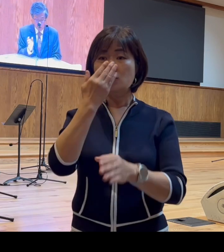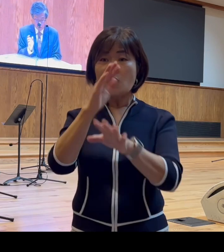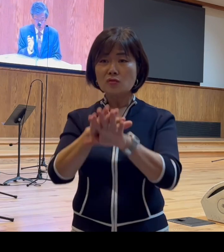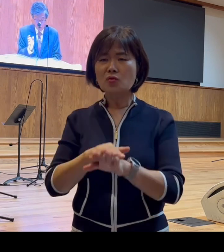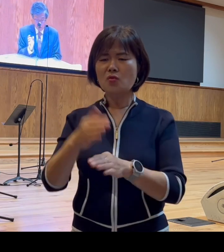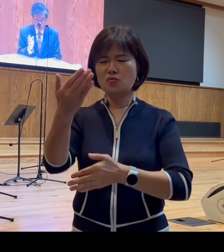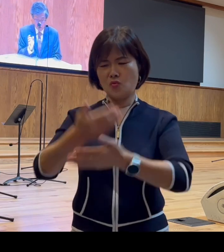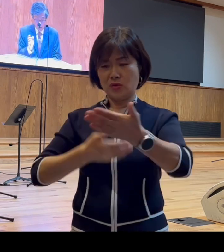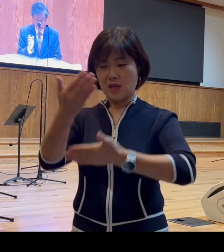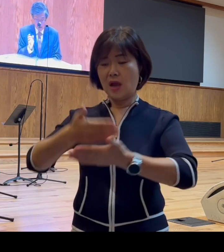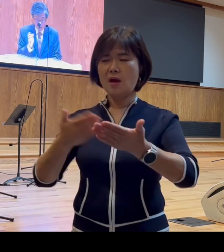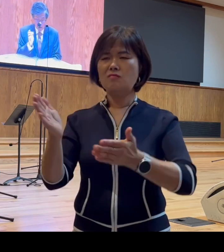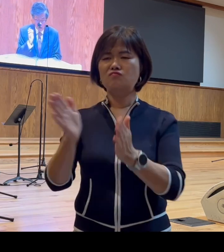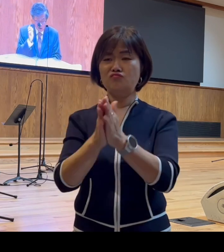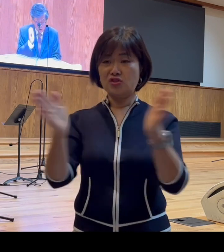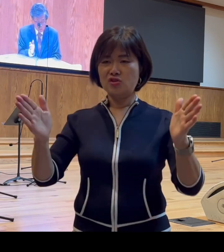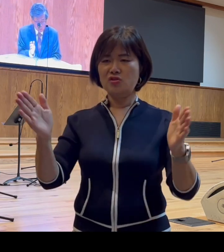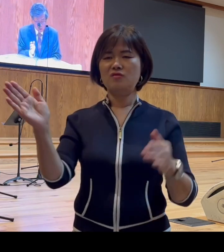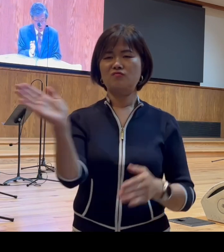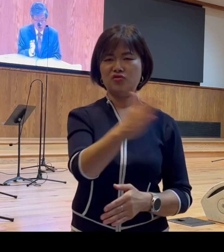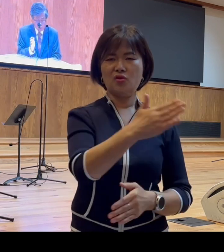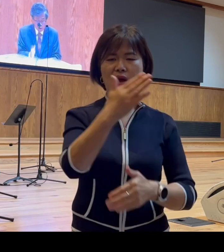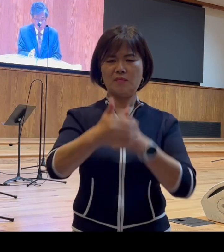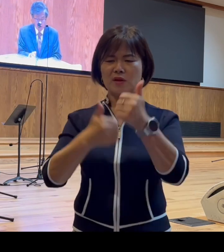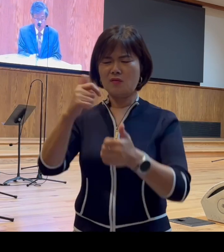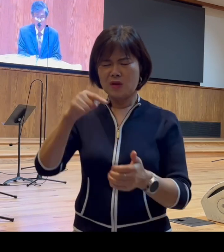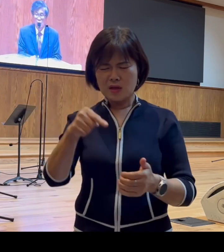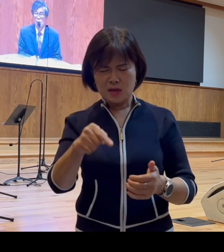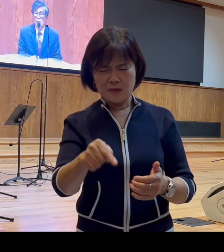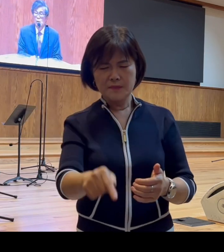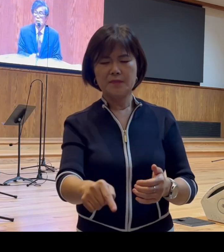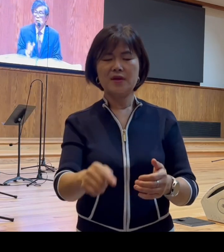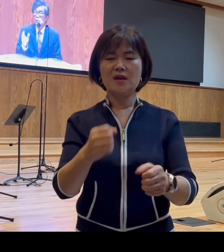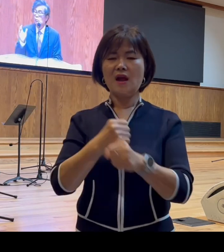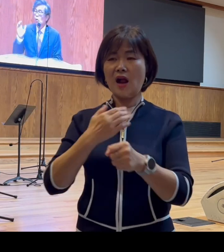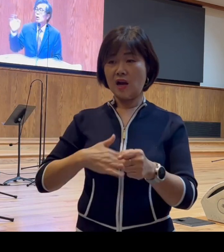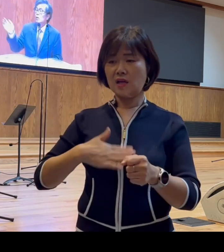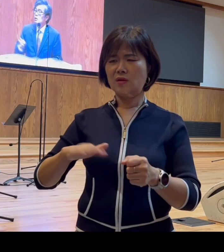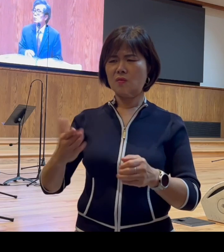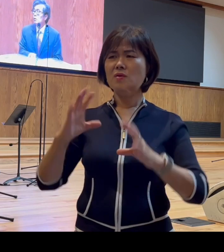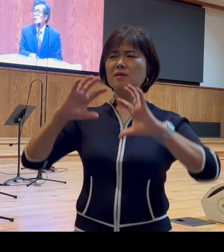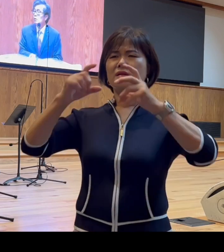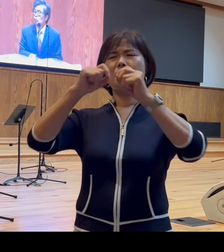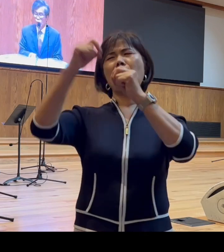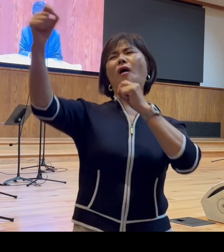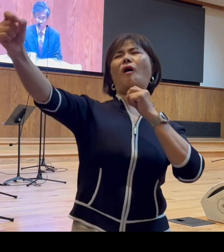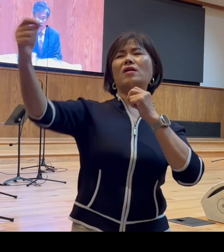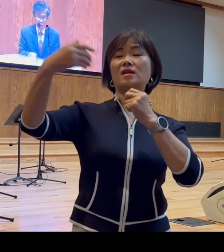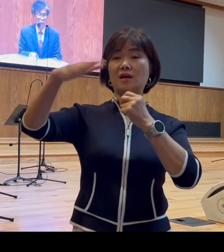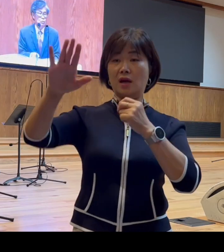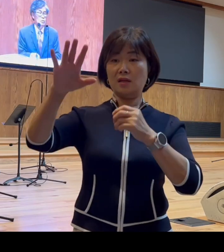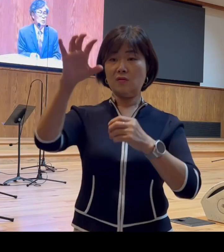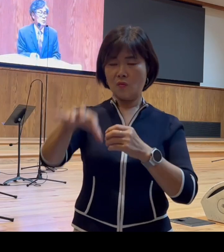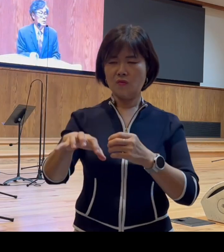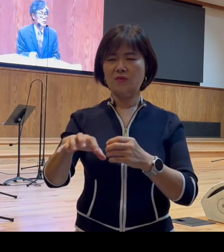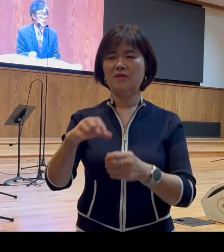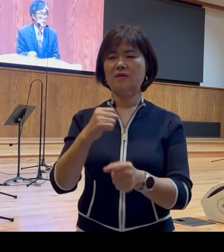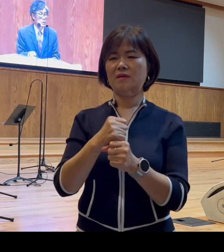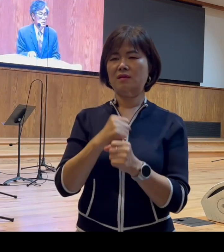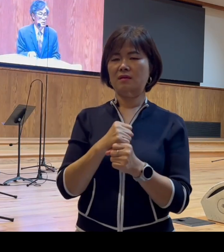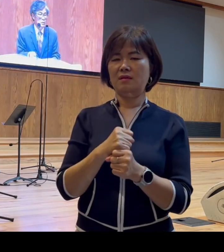성도의 교제로부터 하나님께로 더 깊이 파고드는 구심력과 세상 멀리까지 뻗어가는 원심력이 나오는